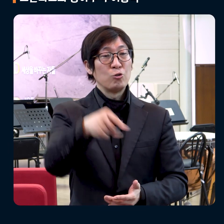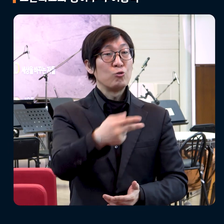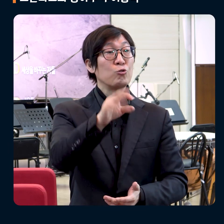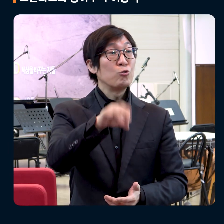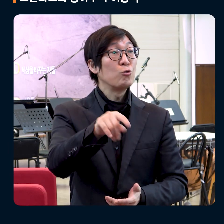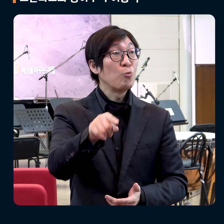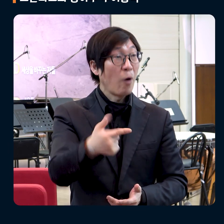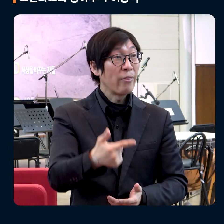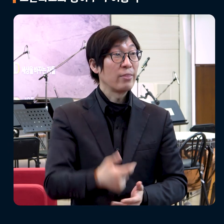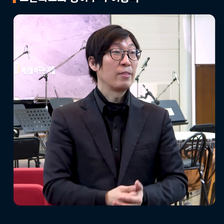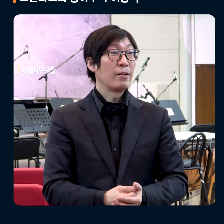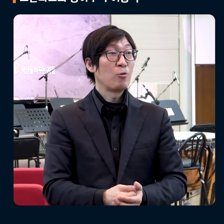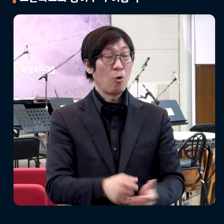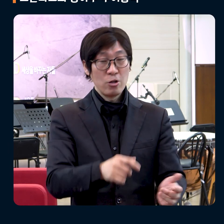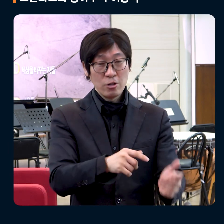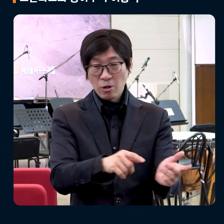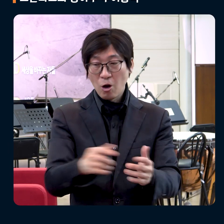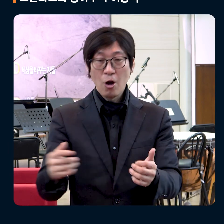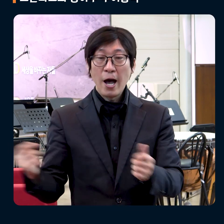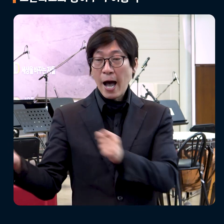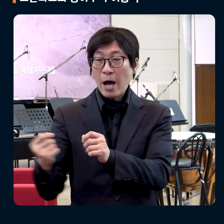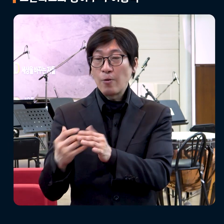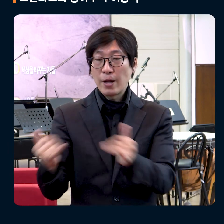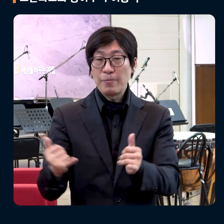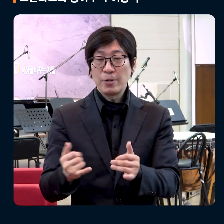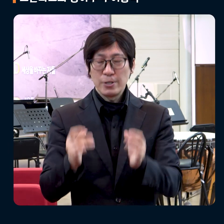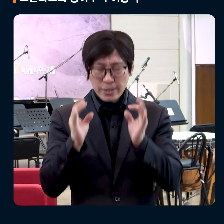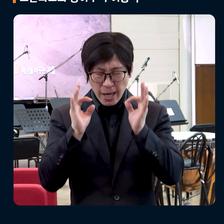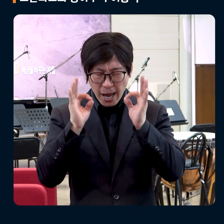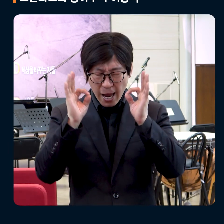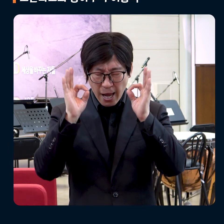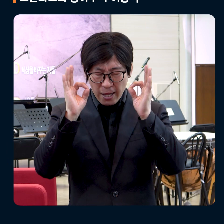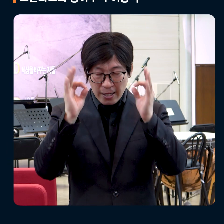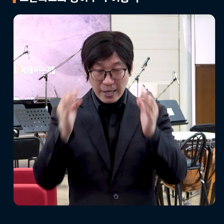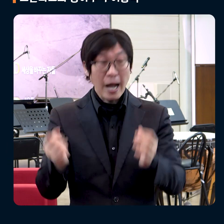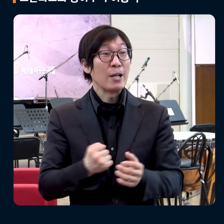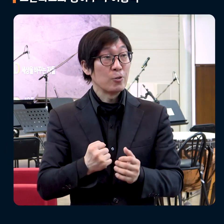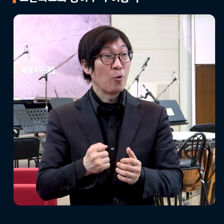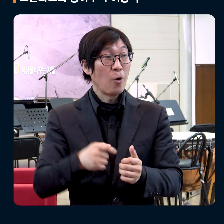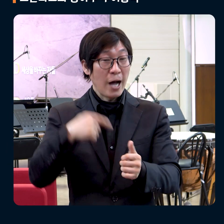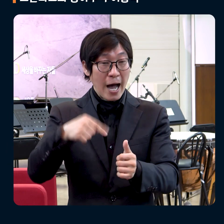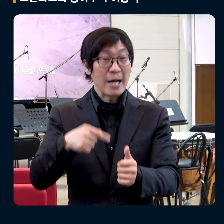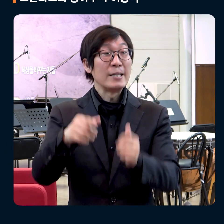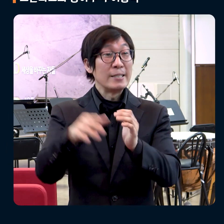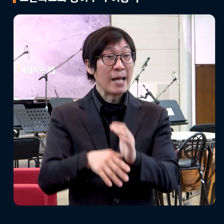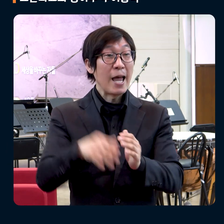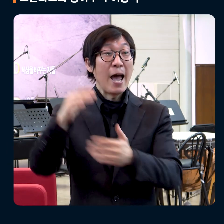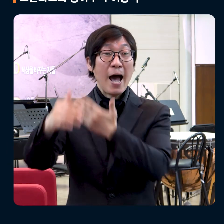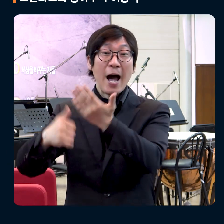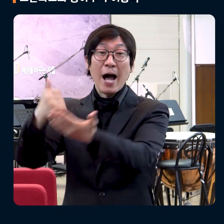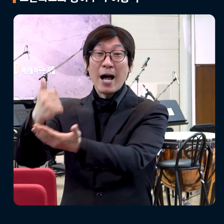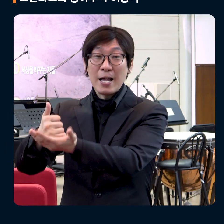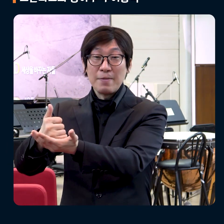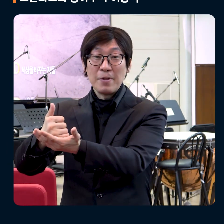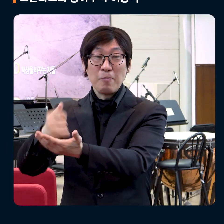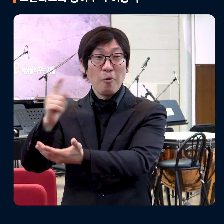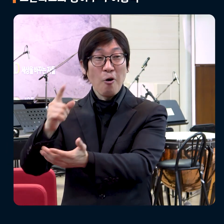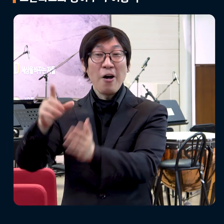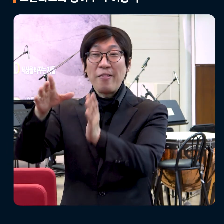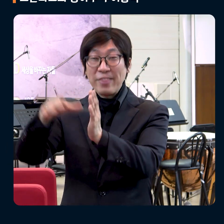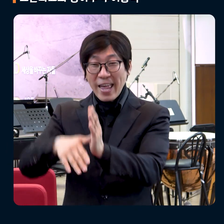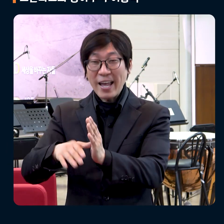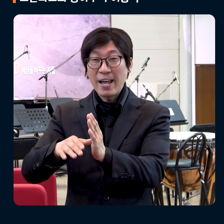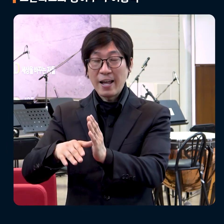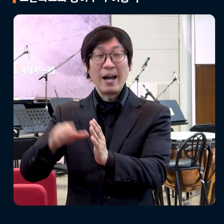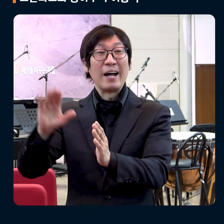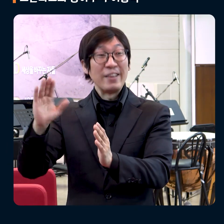순원들, 우리 주변의 사람들 최선을 다해서 가르칠 때 하나님께서 때가 되면 자라나게